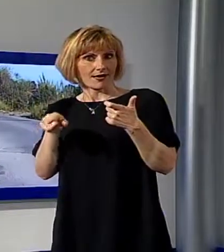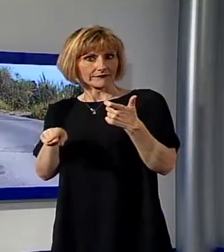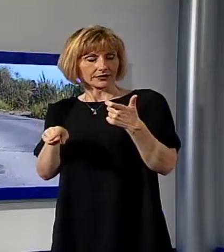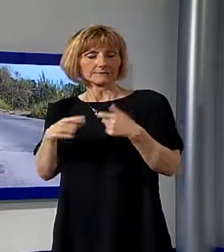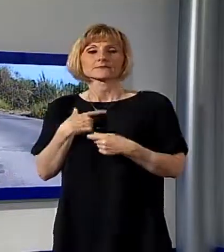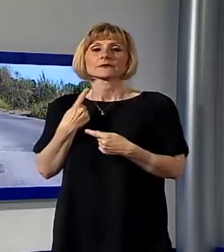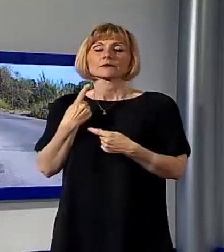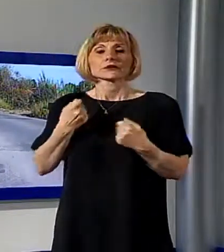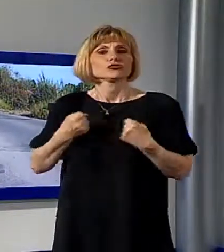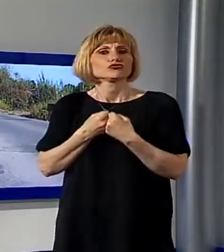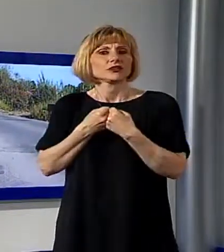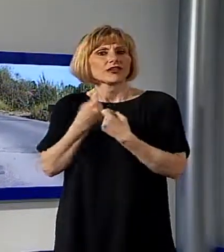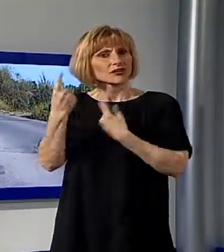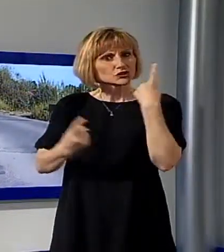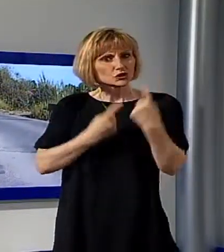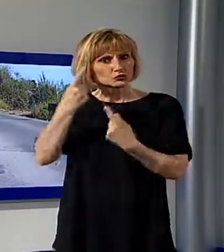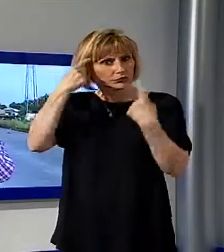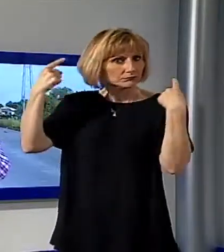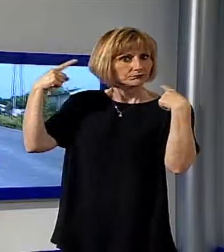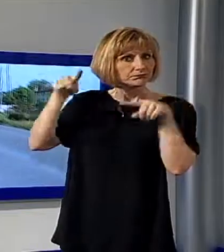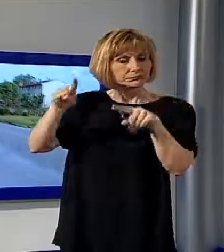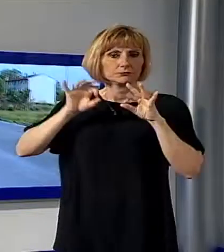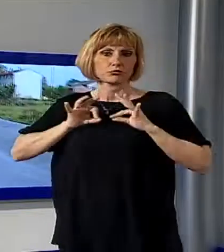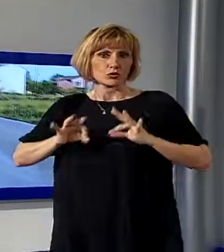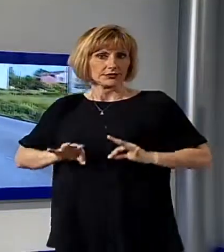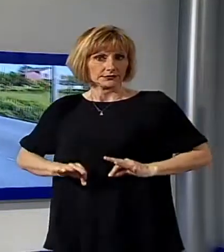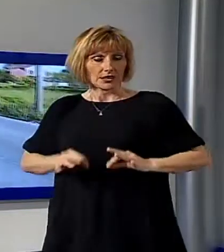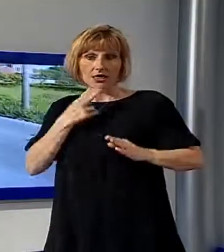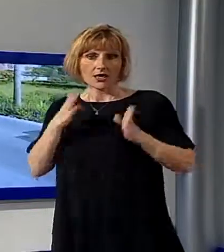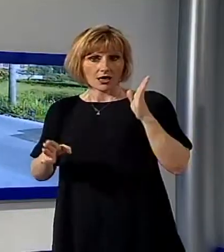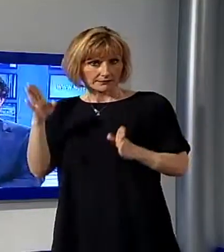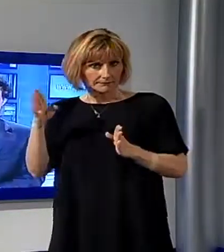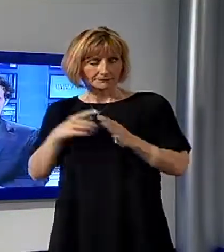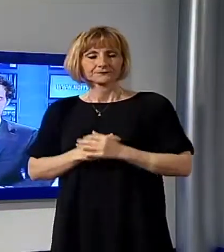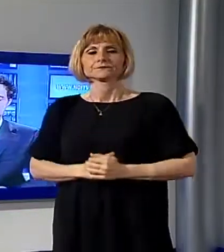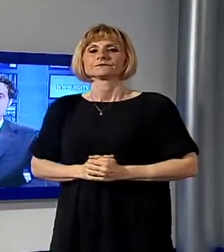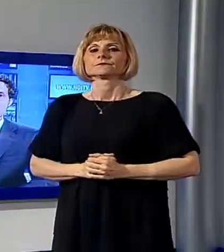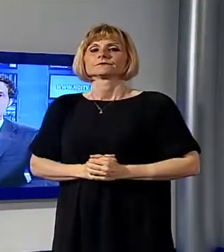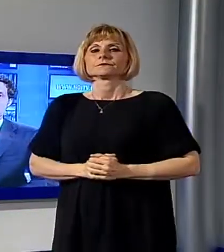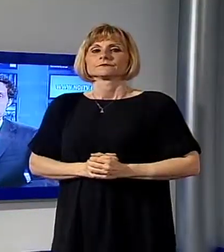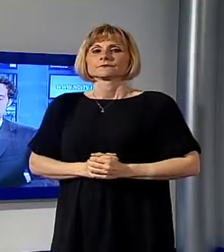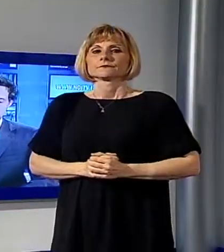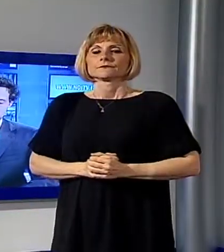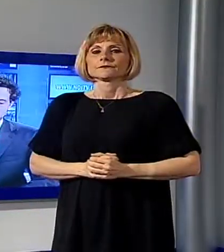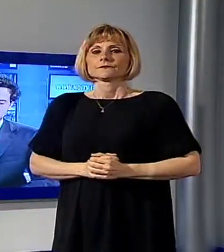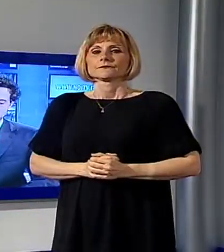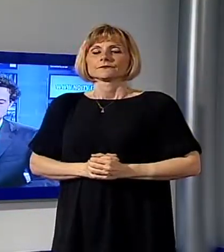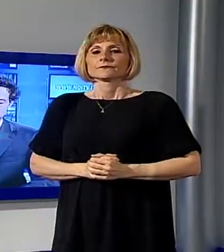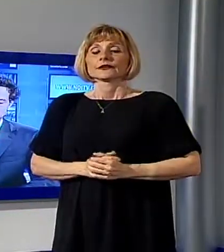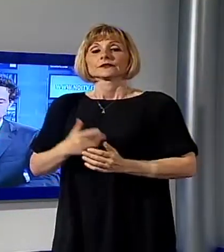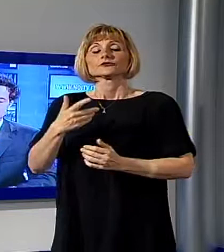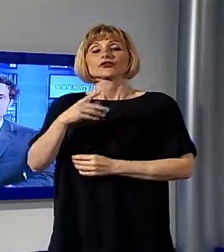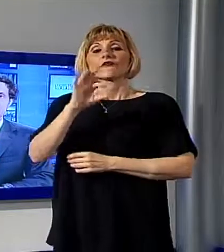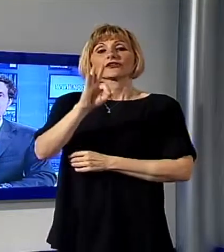Della dinamica dell'incidente si sta occupando la polizia municipale. C'è anche quello di